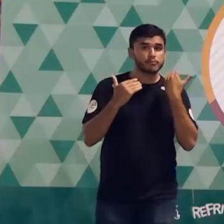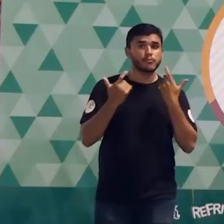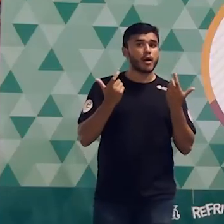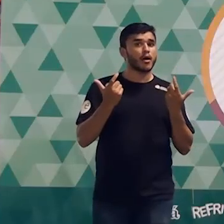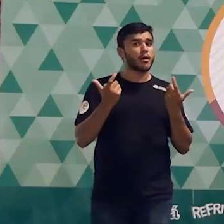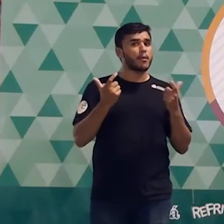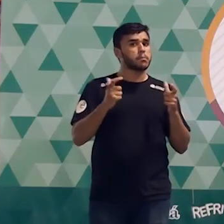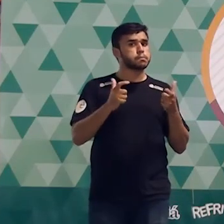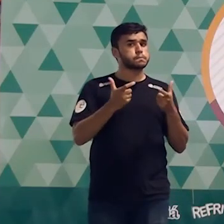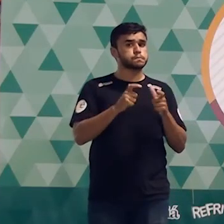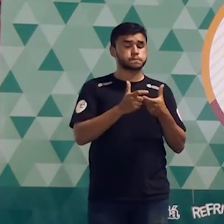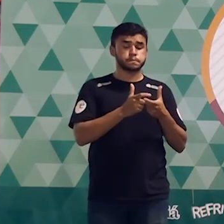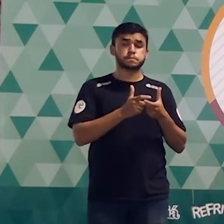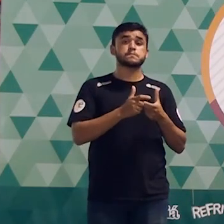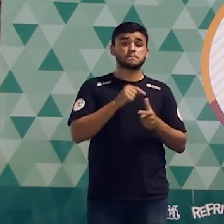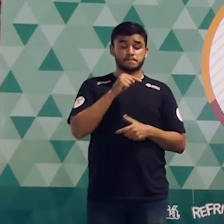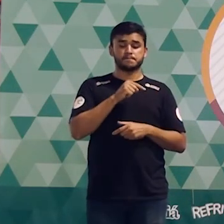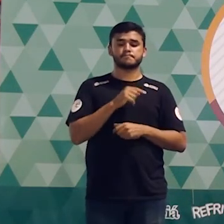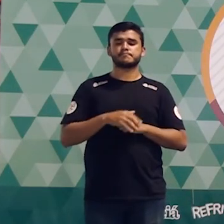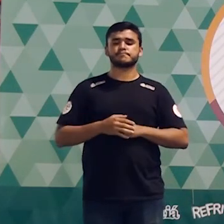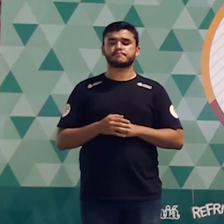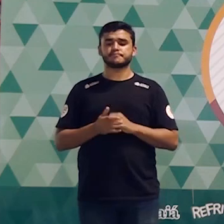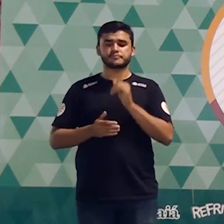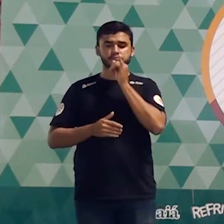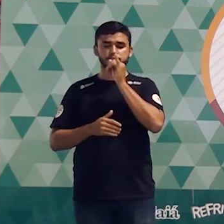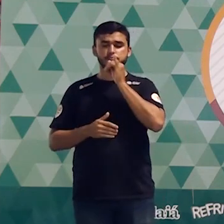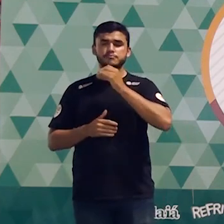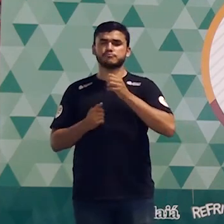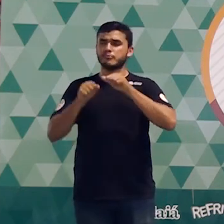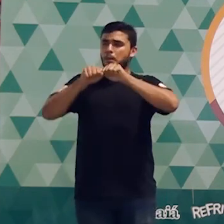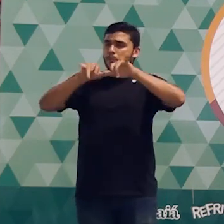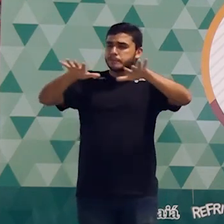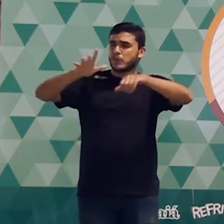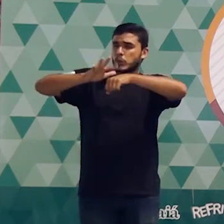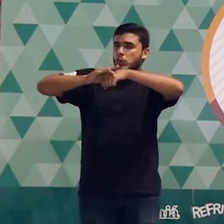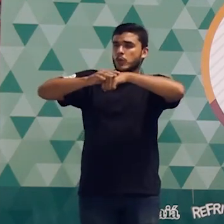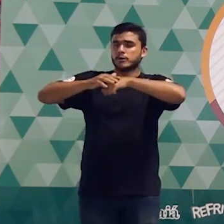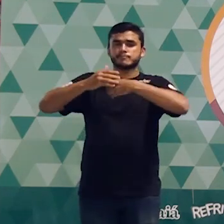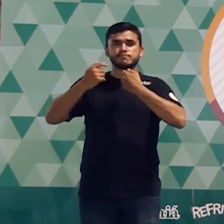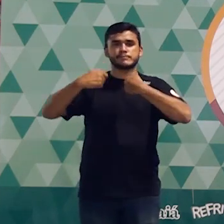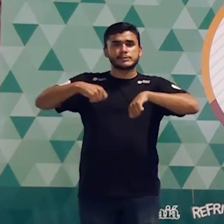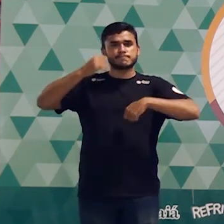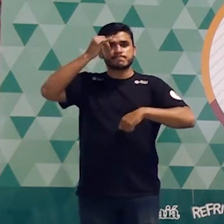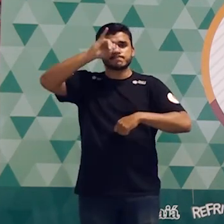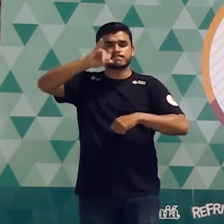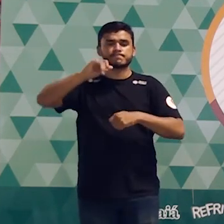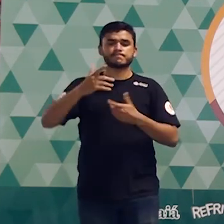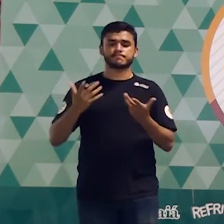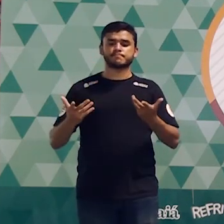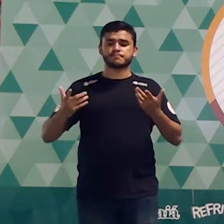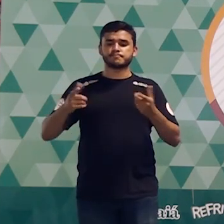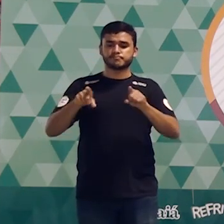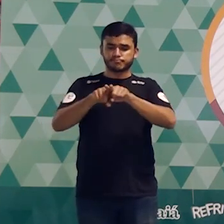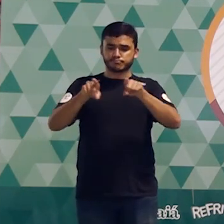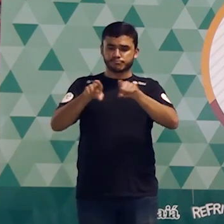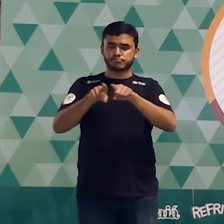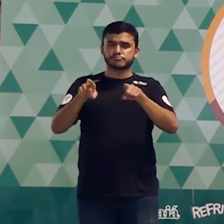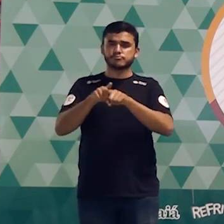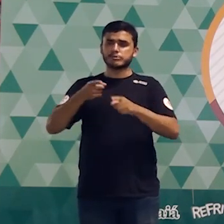a fazer certas coisas que diminuem as mortes. Por exemplo, combate a epidemias, disseminação, né, vai diminuir as